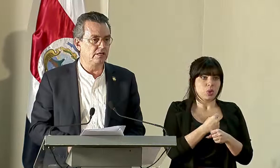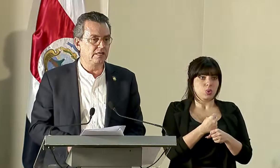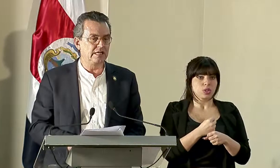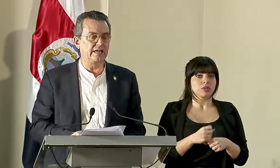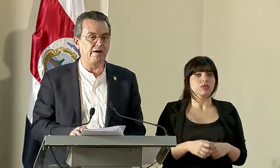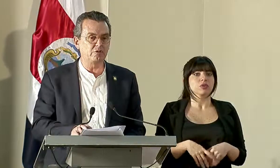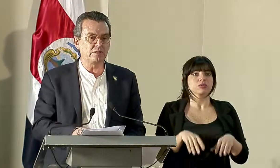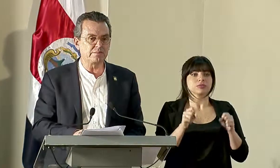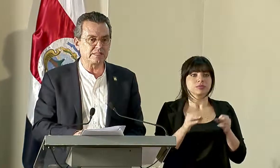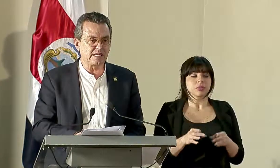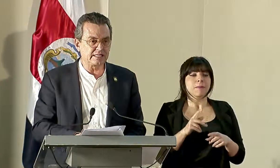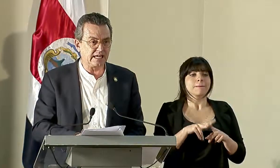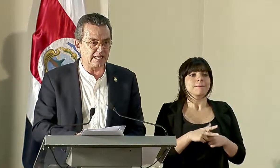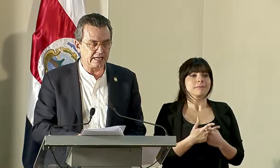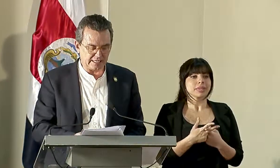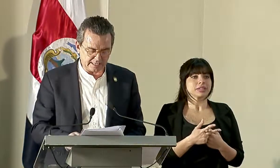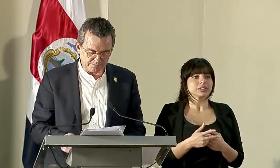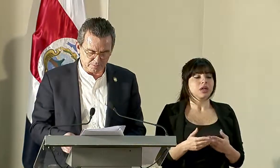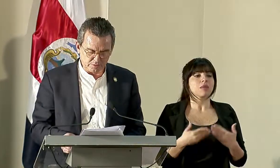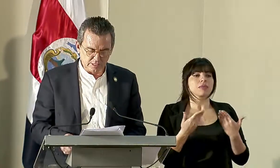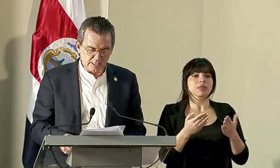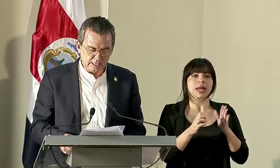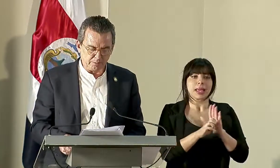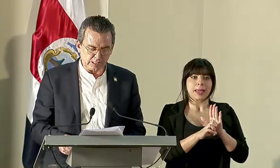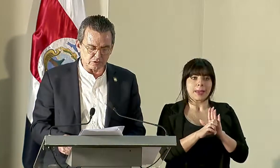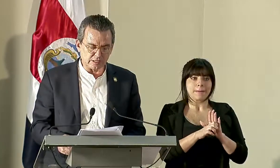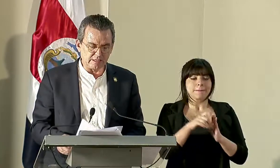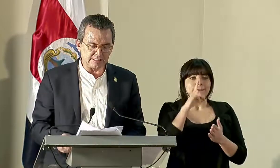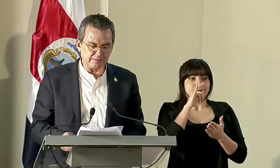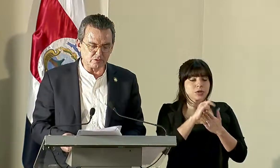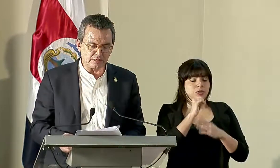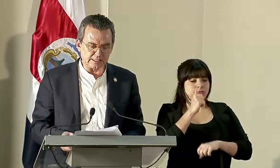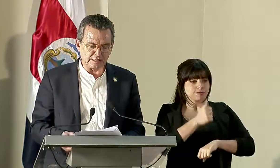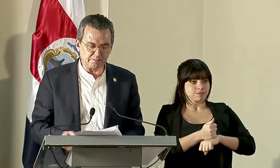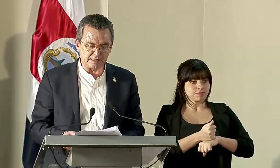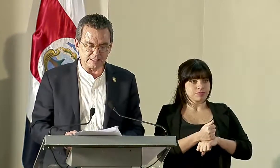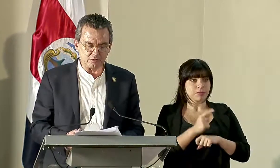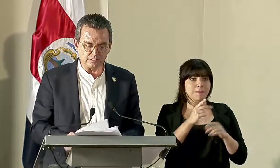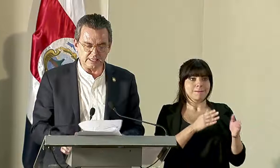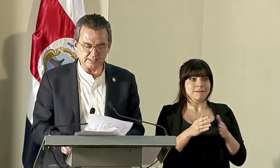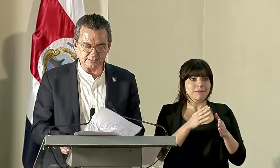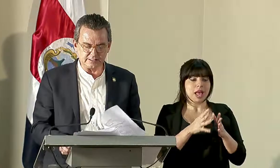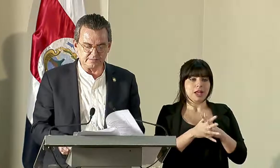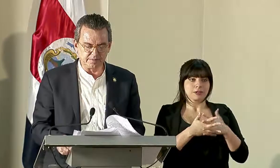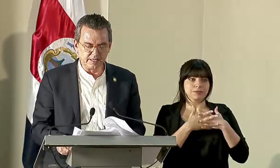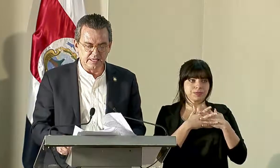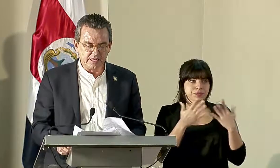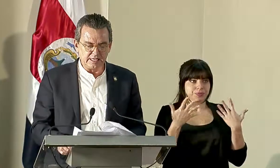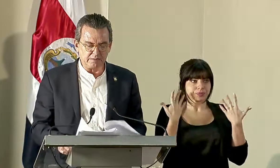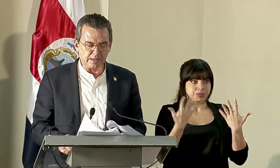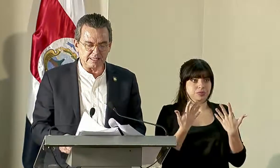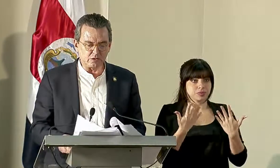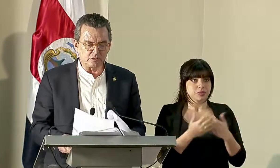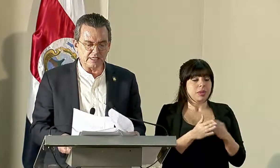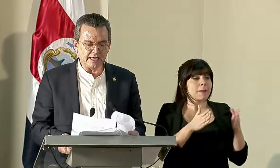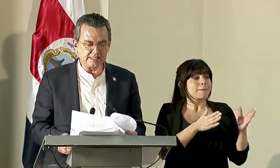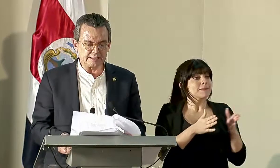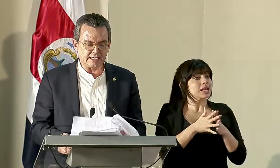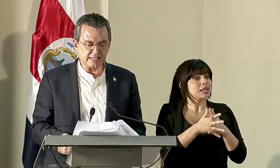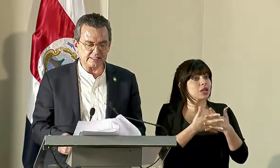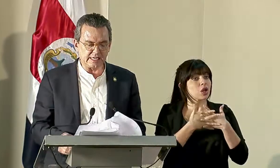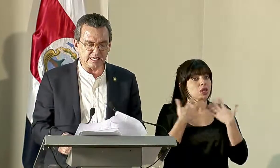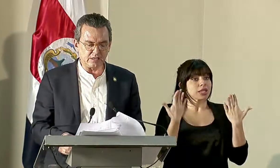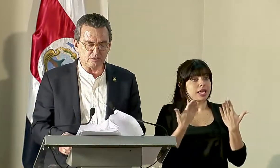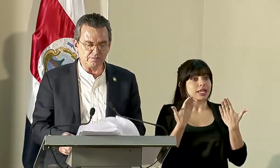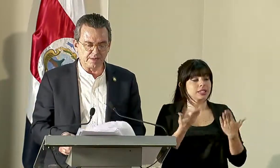Ejecutivo, de que vamos a empezar a dar el ejemplo y por eso establecemos este plan de contingencia. Y el plan de